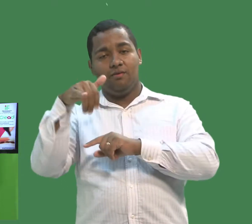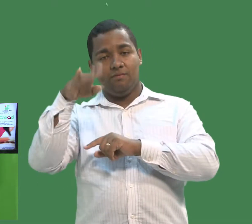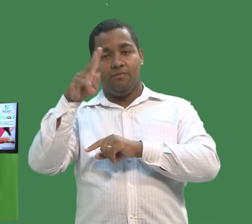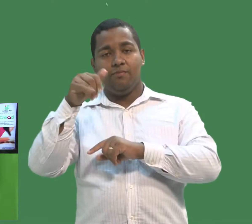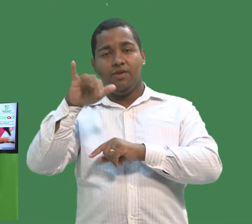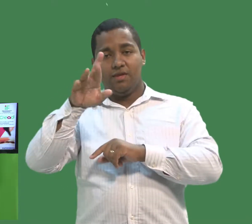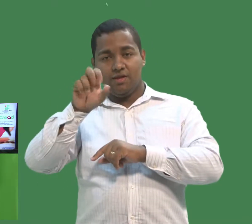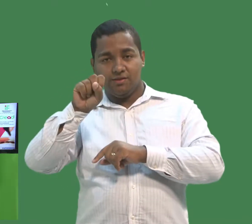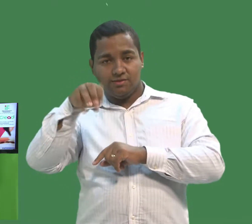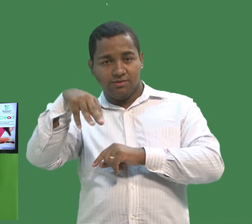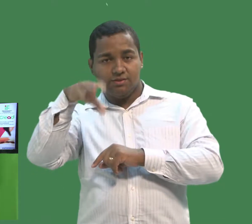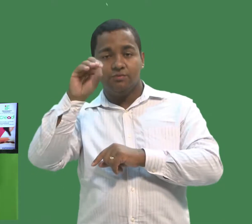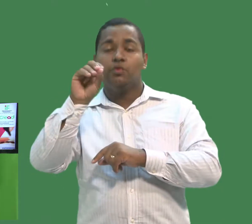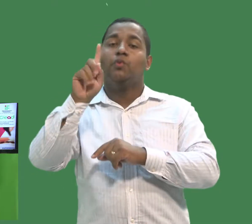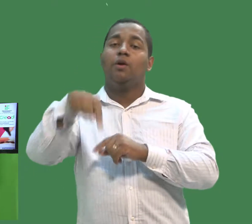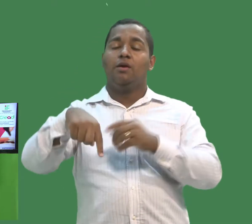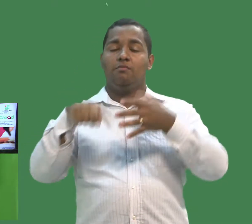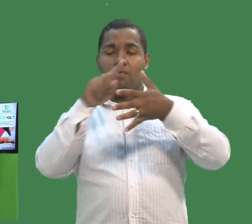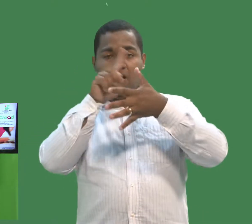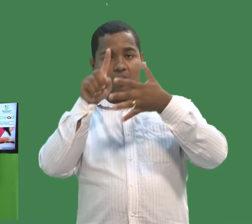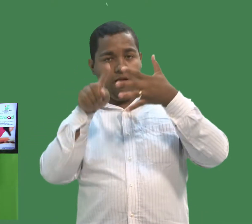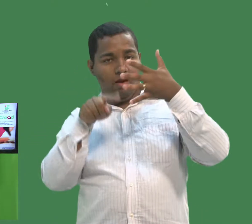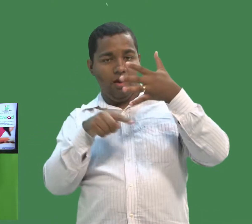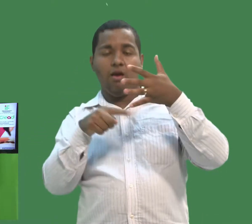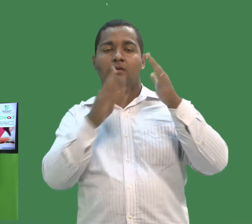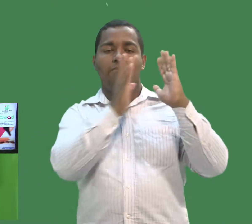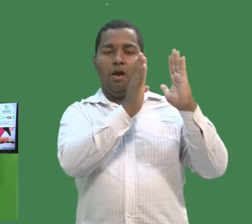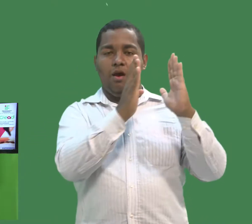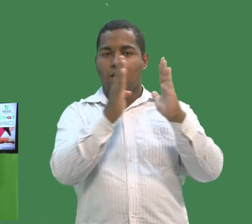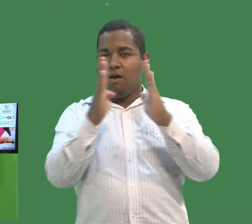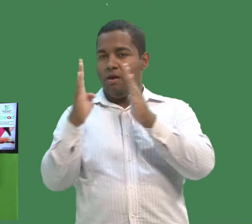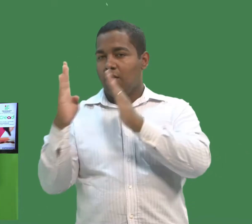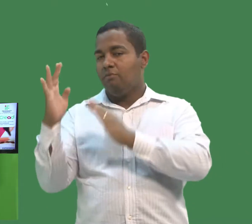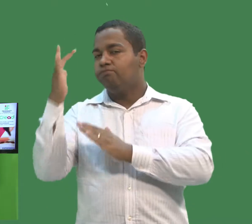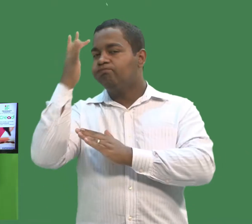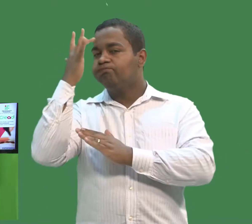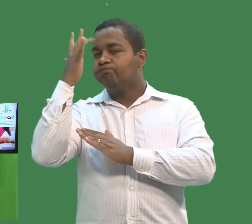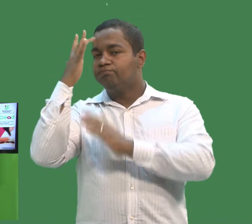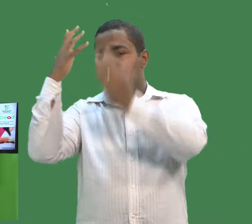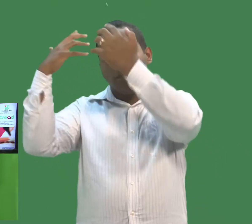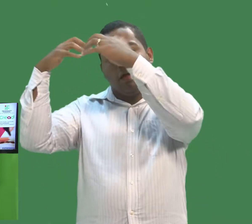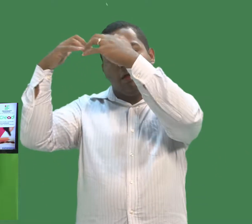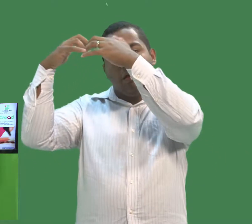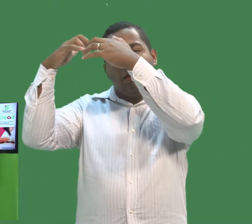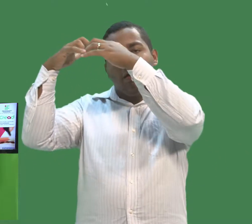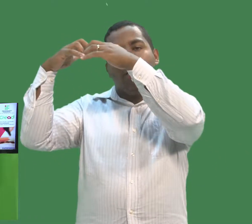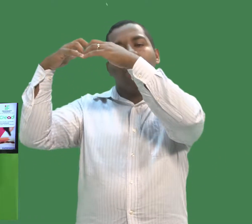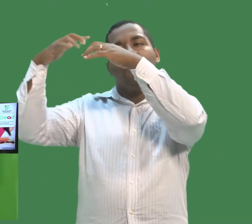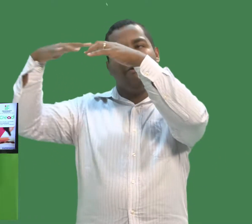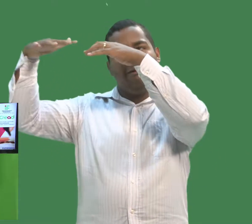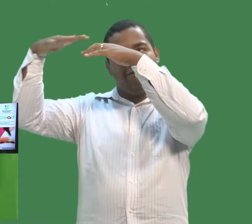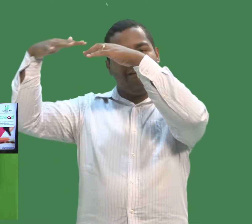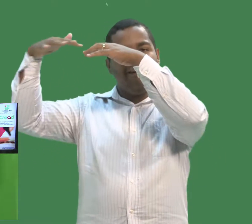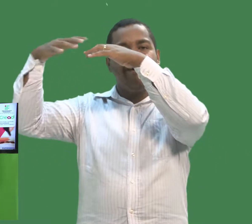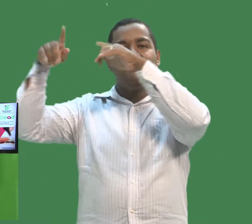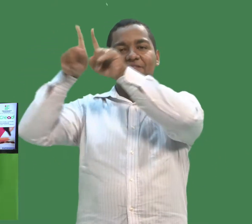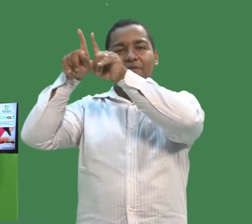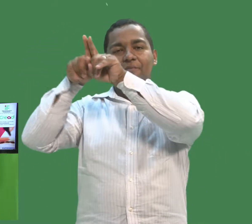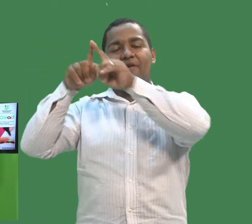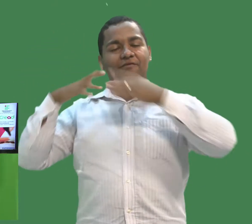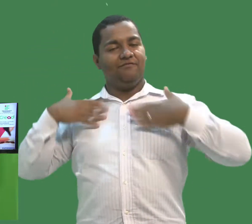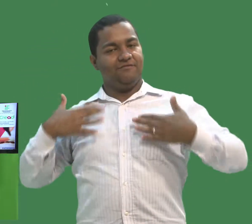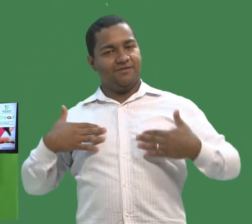é desenvolvido através de 5 períodos, ou seja, maturação do sistema nervoso central, experiências físicas